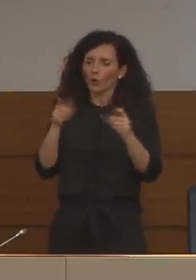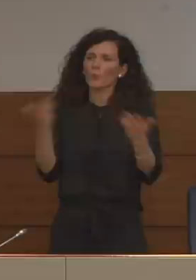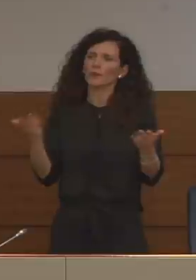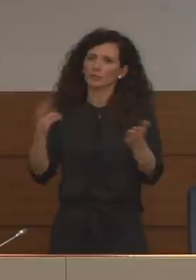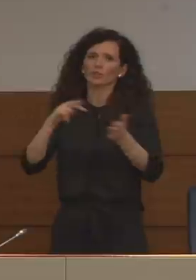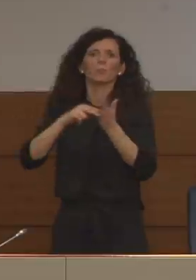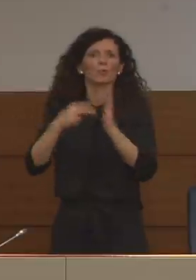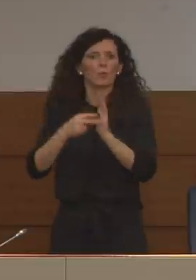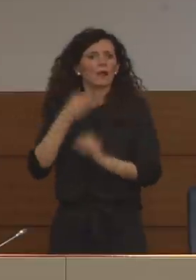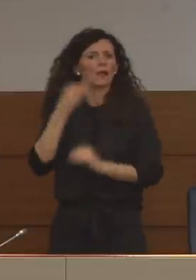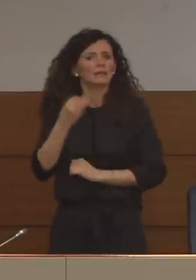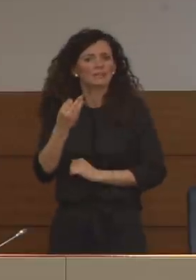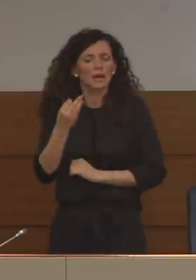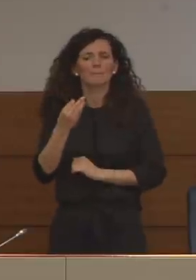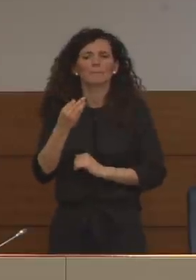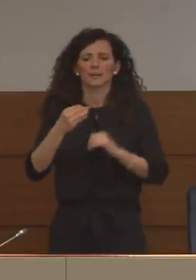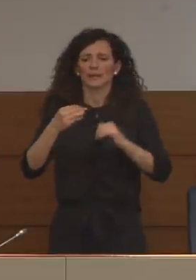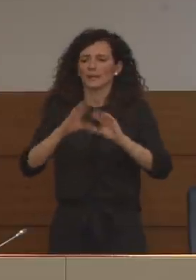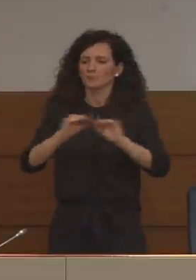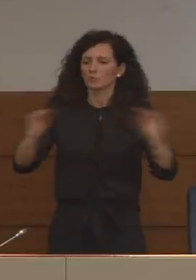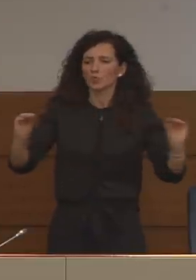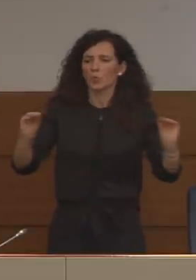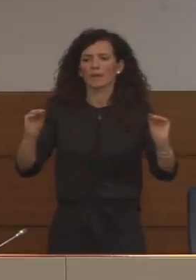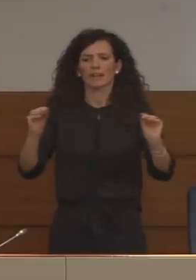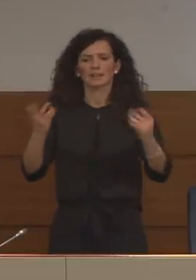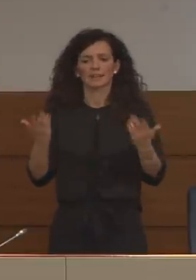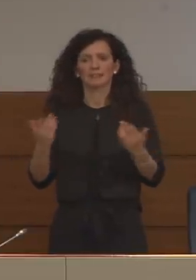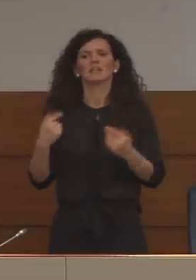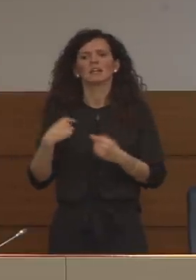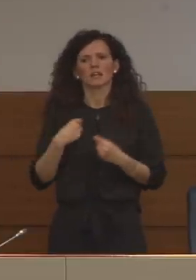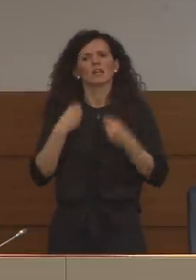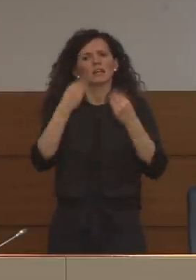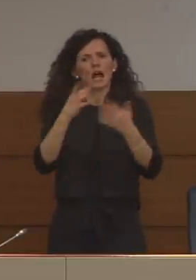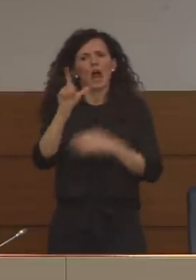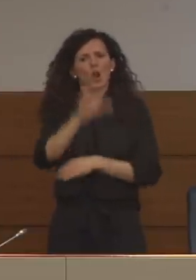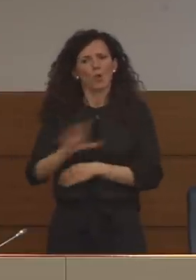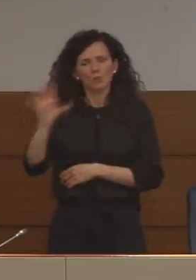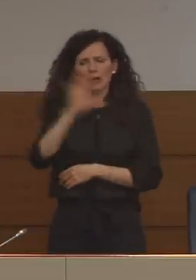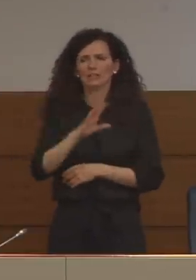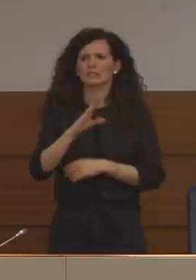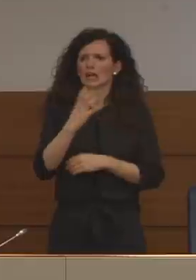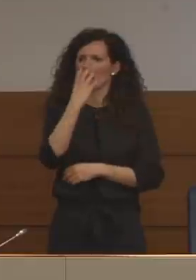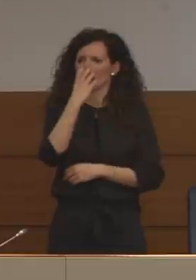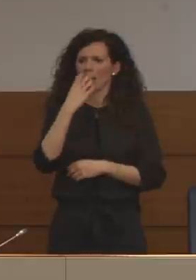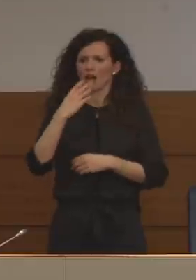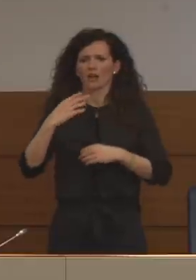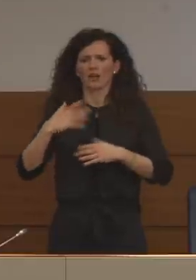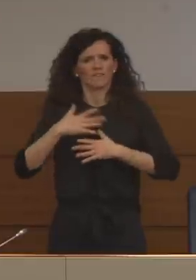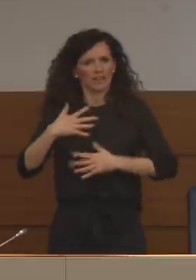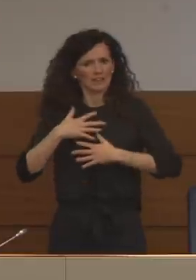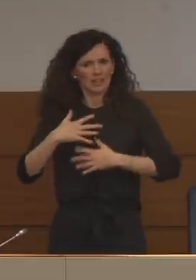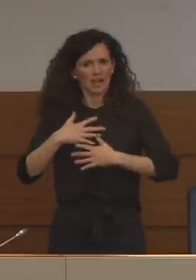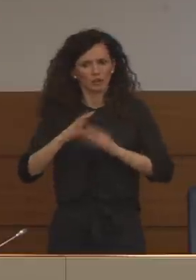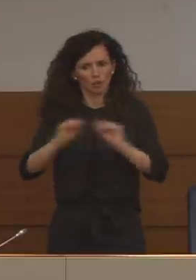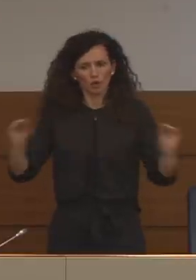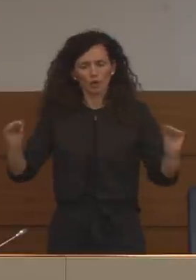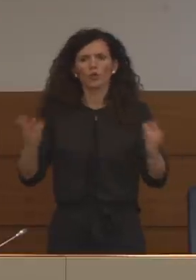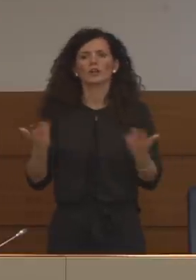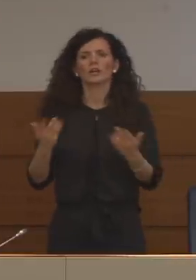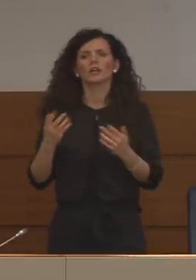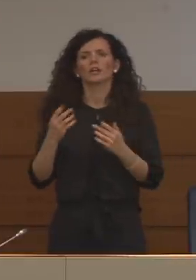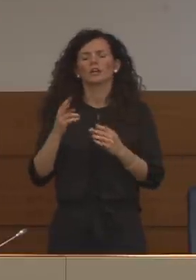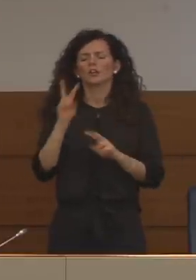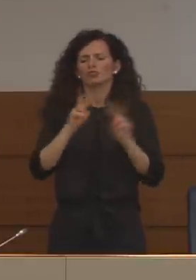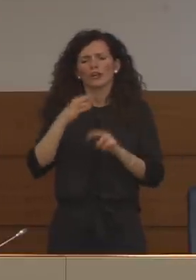stiamo dando alla regione lombardia i ventilatori stiamo facendo proprio un programma di potenziamento come